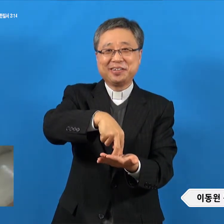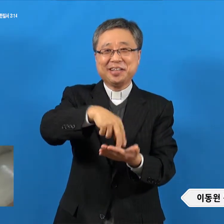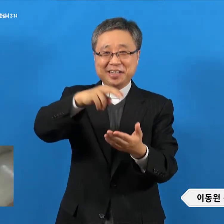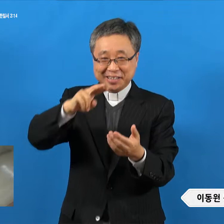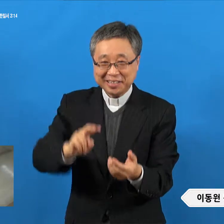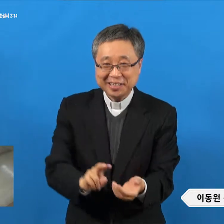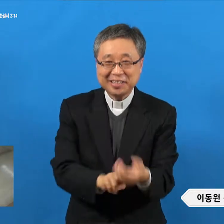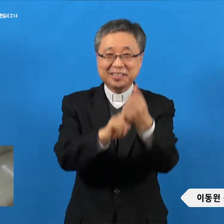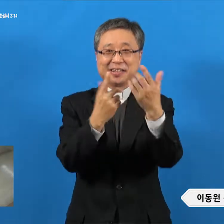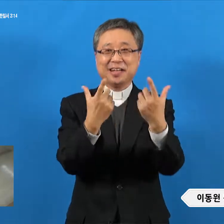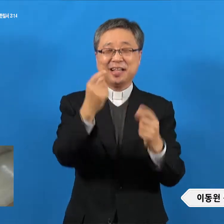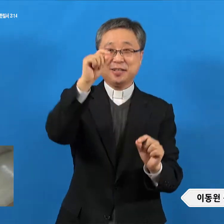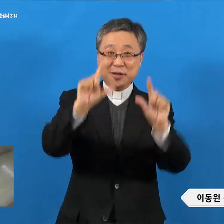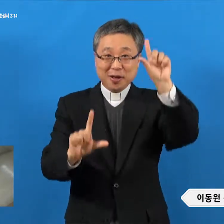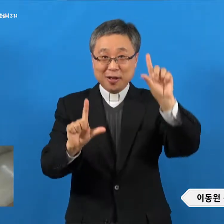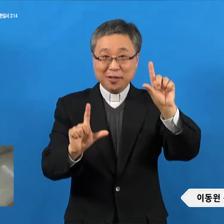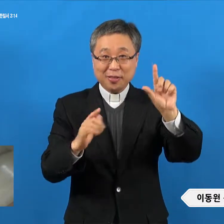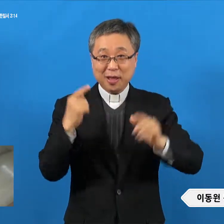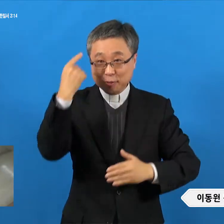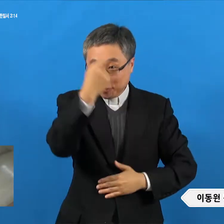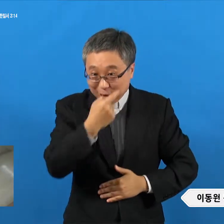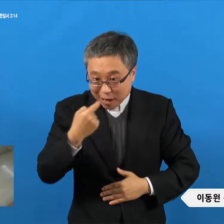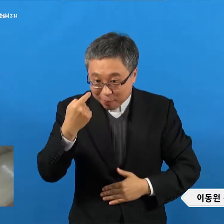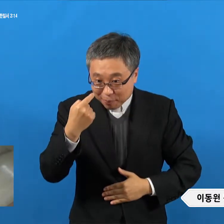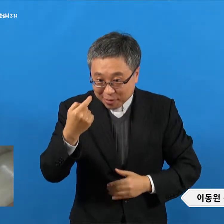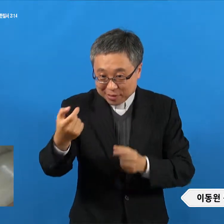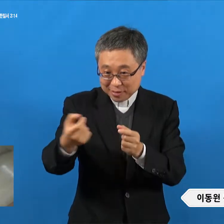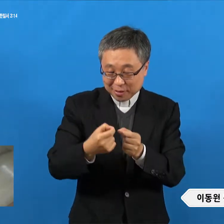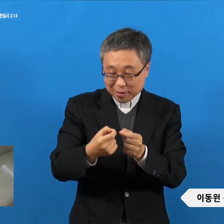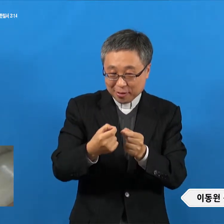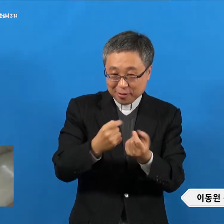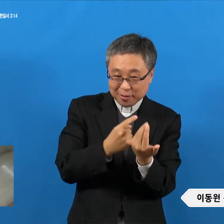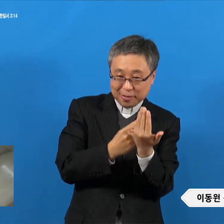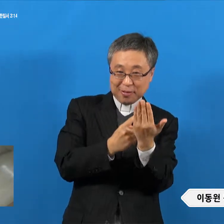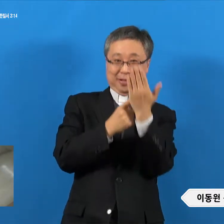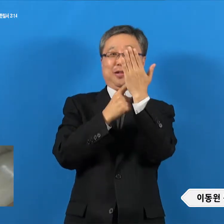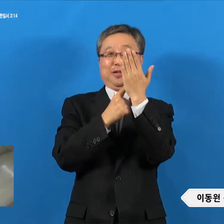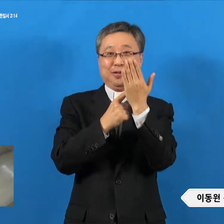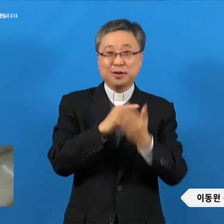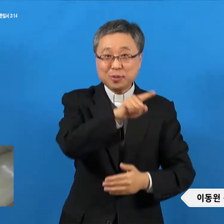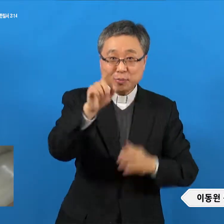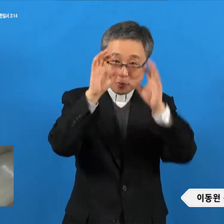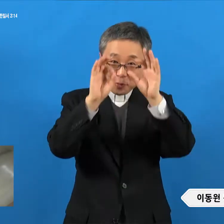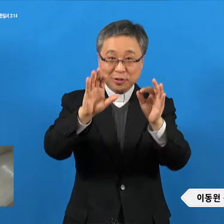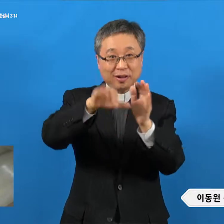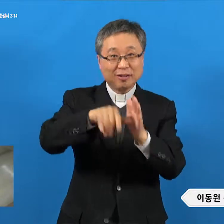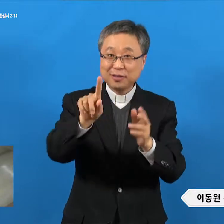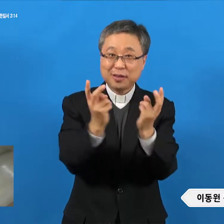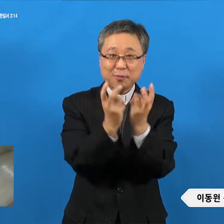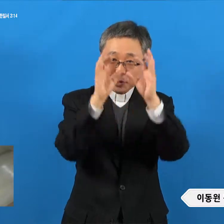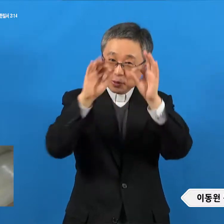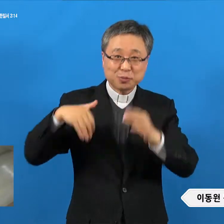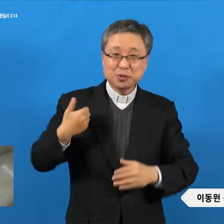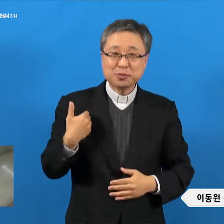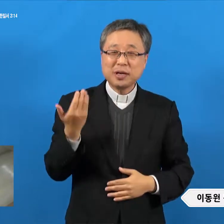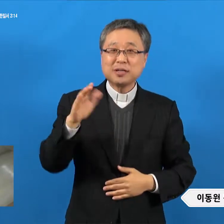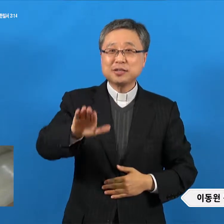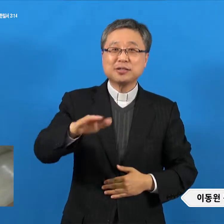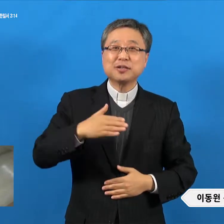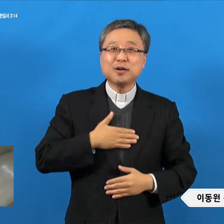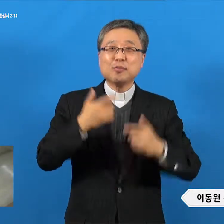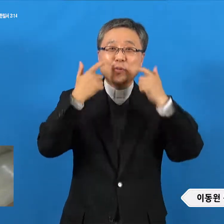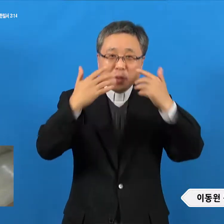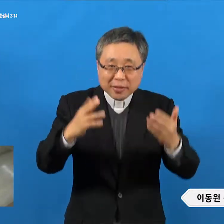기적 같은 장면이 제 눈앞에서 연출되었습니다. 여러분이 볼 때는 어떻게 볼지 모르지만 제가 볼 때는